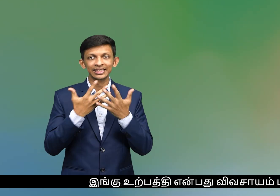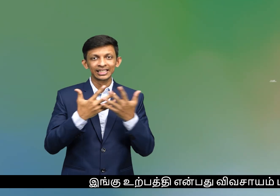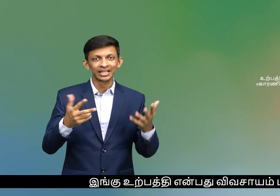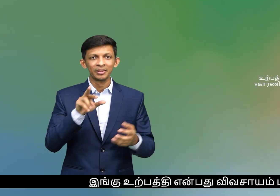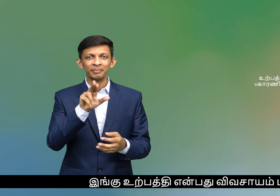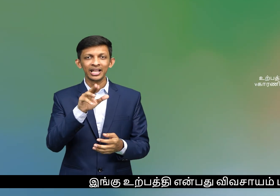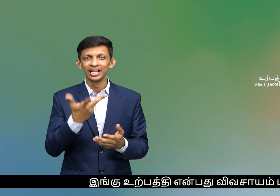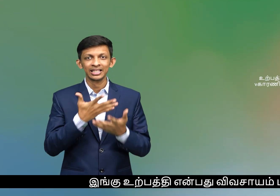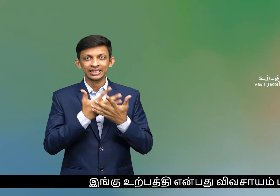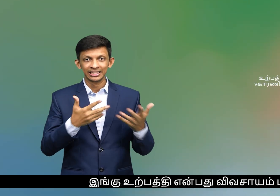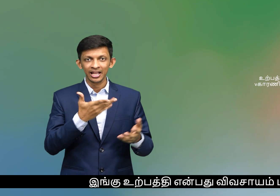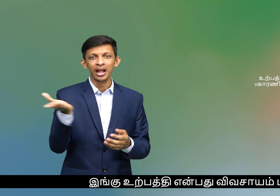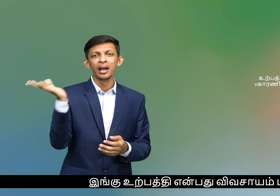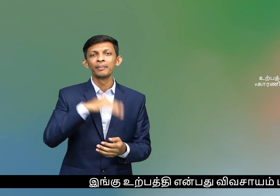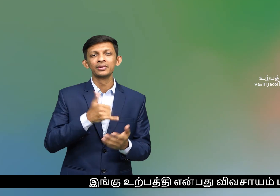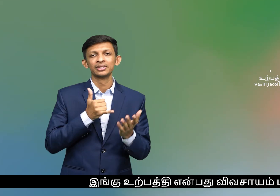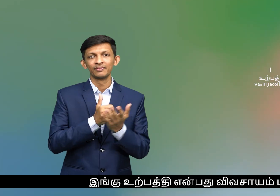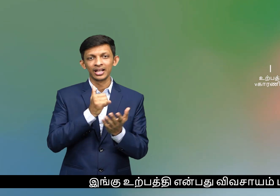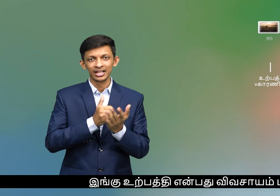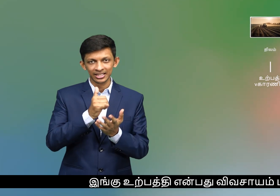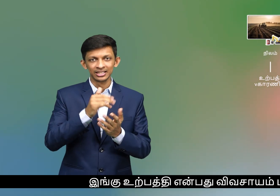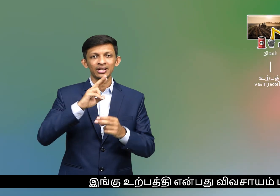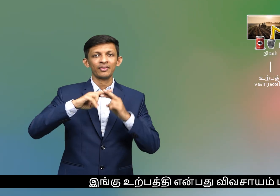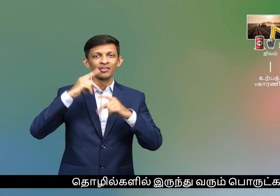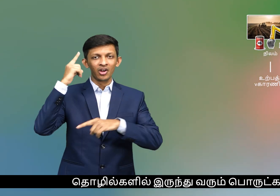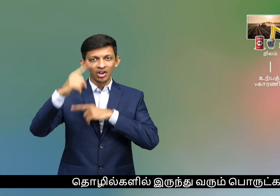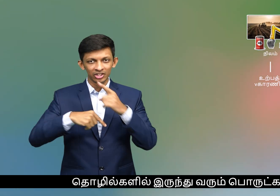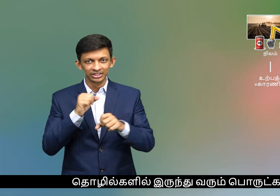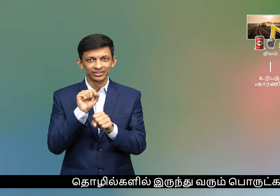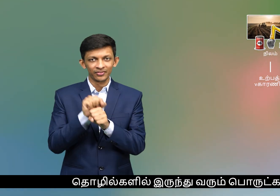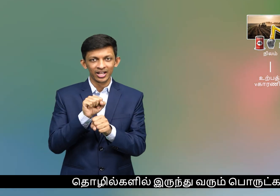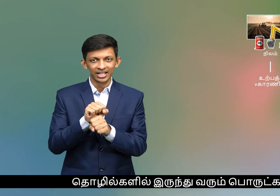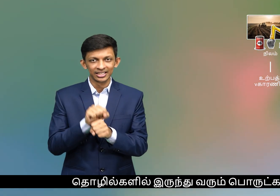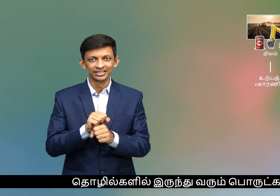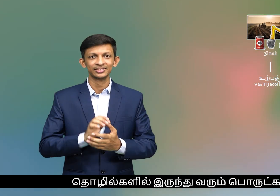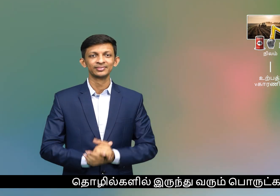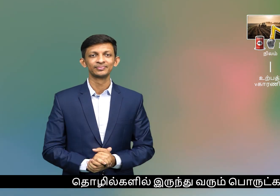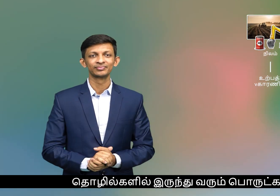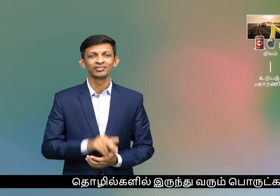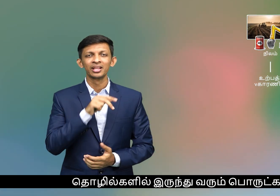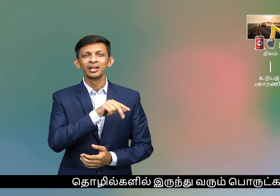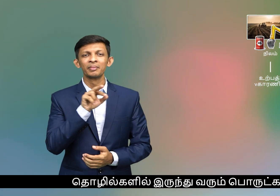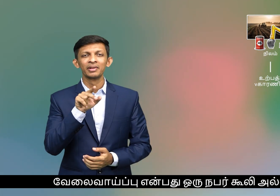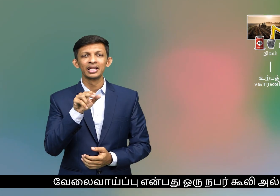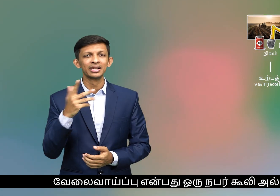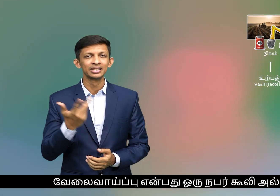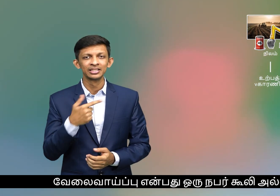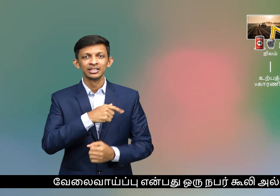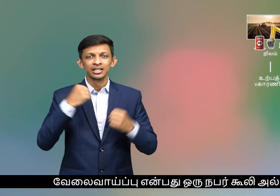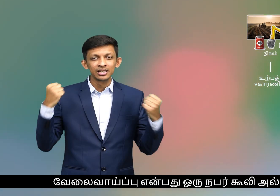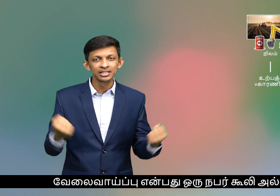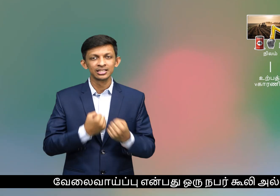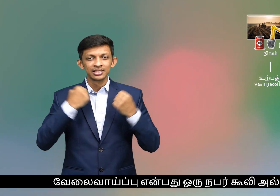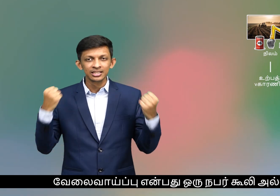இங்கு உற்பத்தி என்பது விவசாயம் மற்றும் தொழில்களில் இருந்து வரும் பொருட்கள் மற்றும்